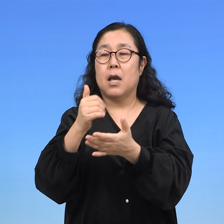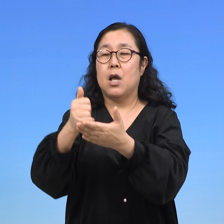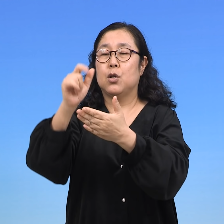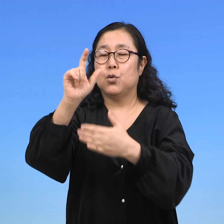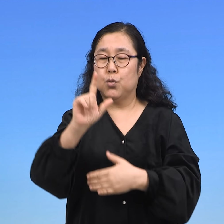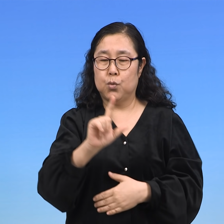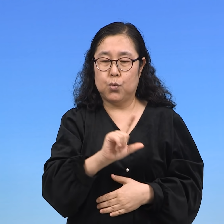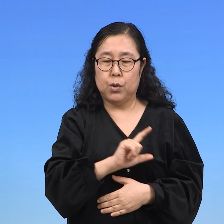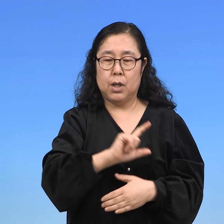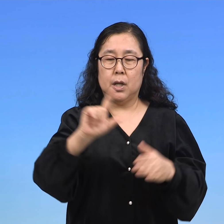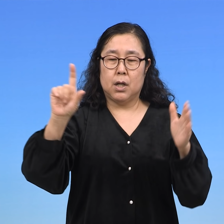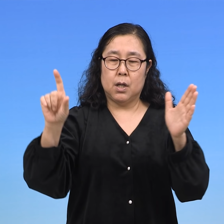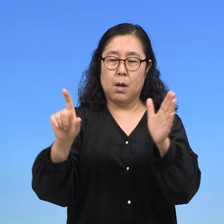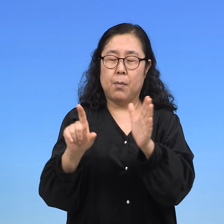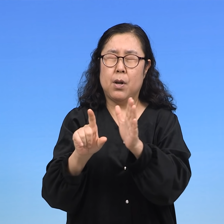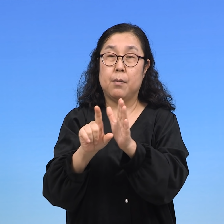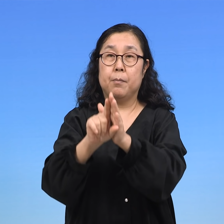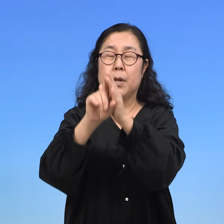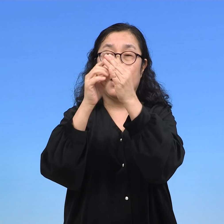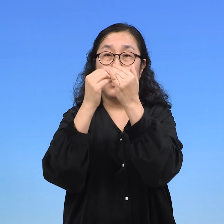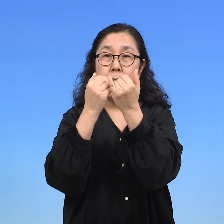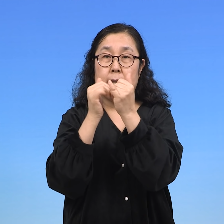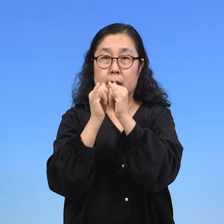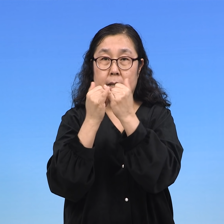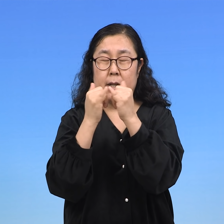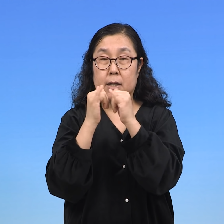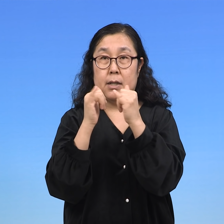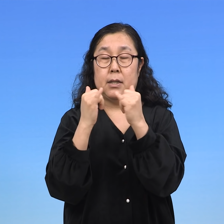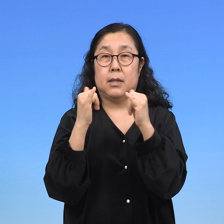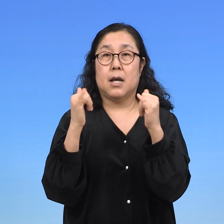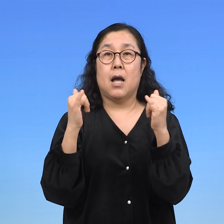예수 이름을 믿는 자,